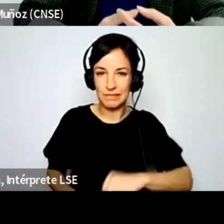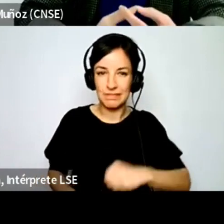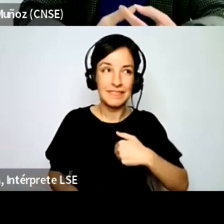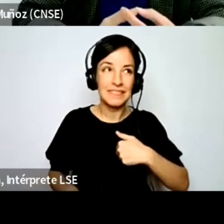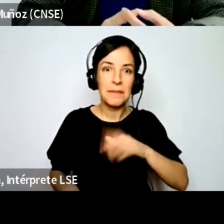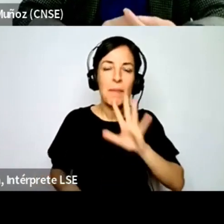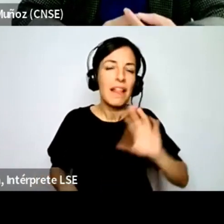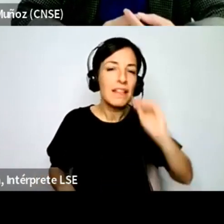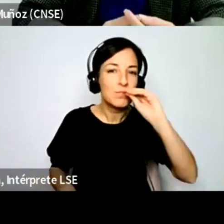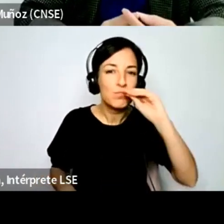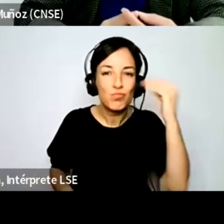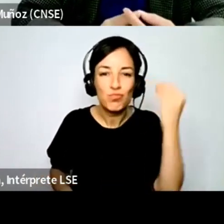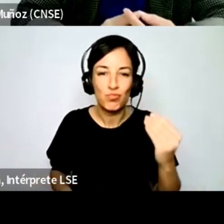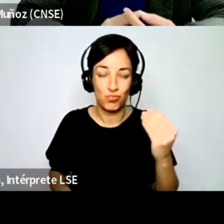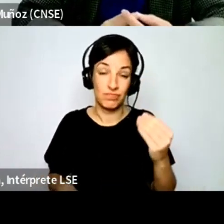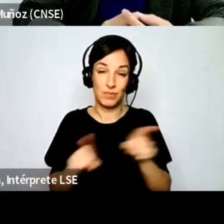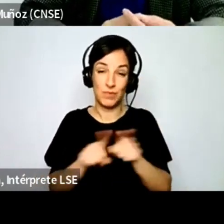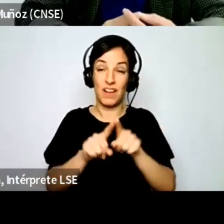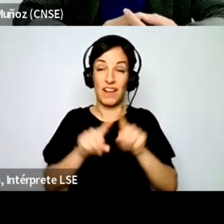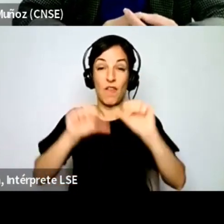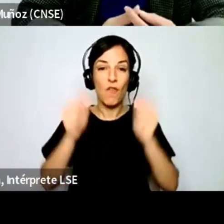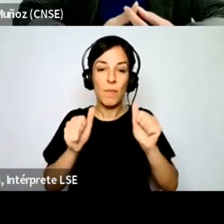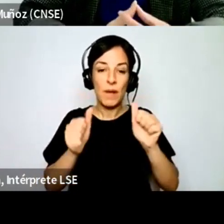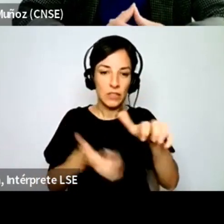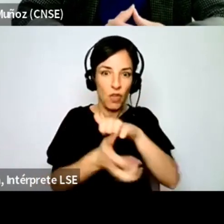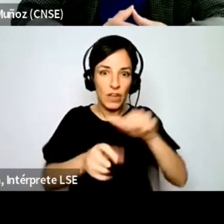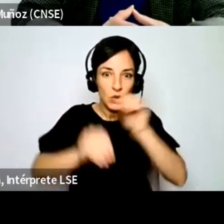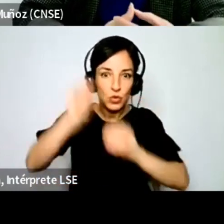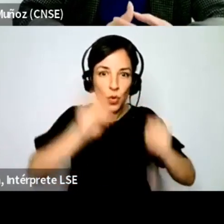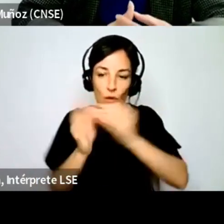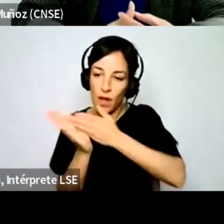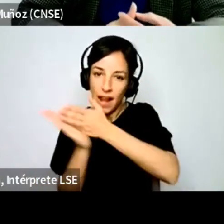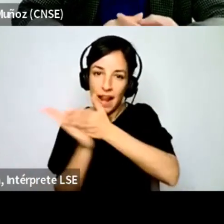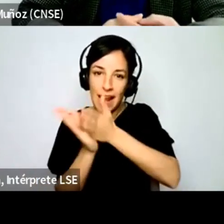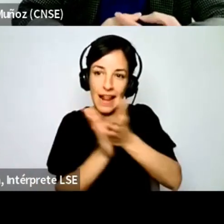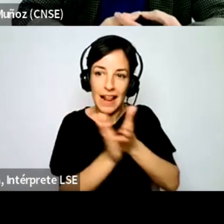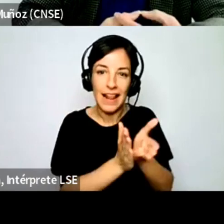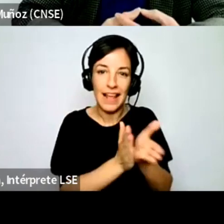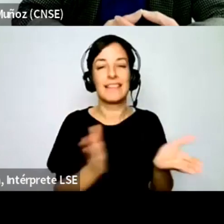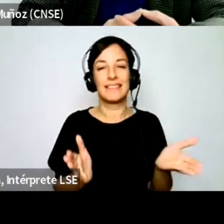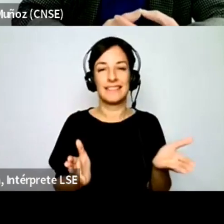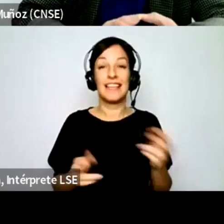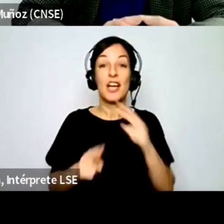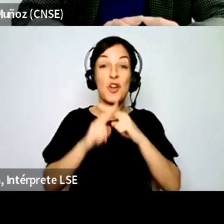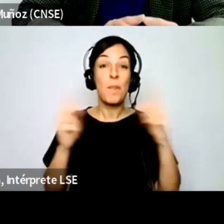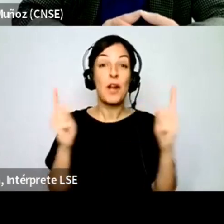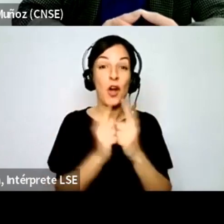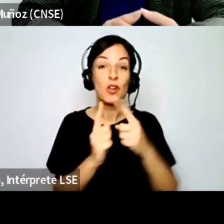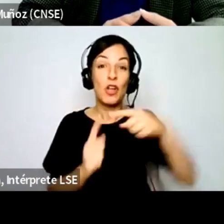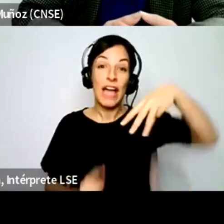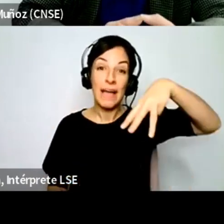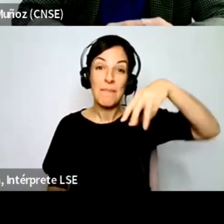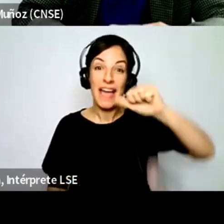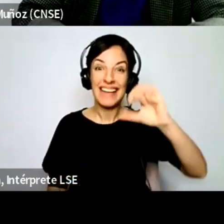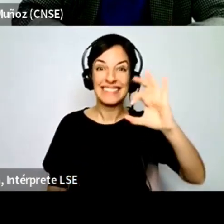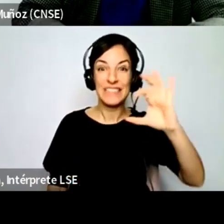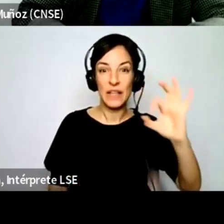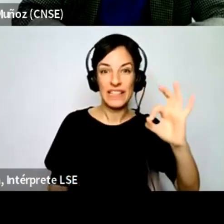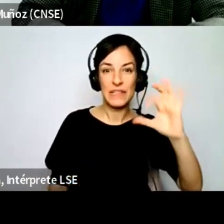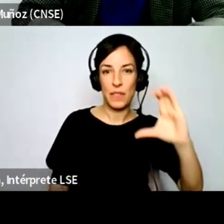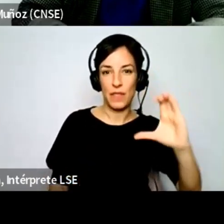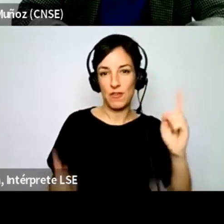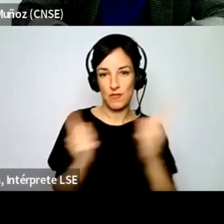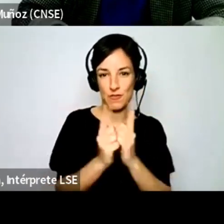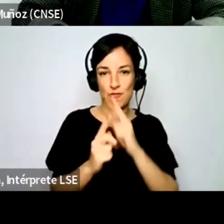tan estupendo, como son las formas de resolución de conflictos, la MASC por las